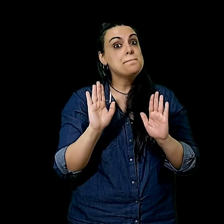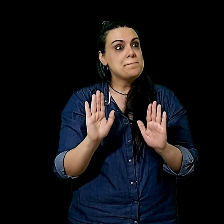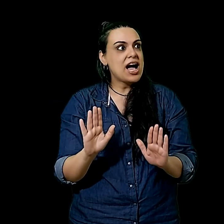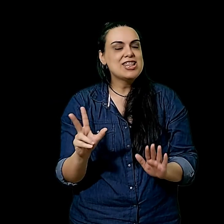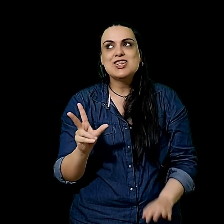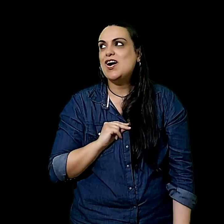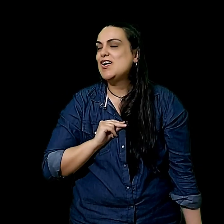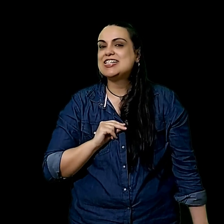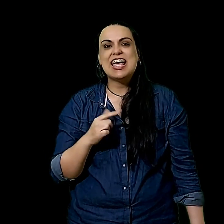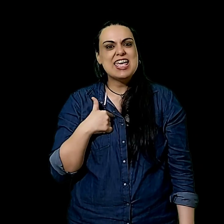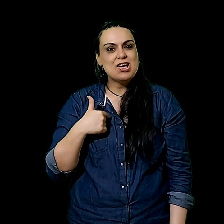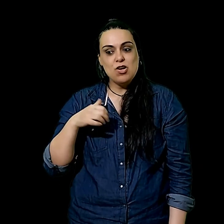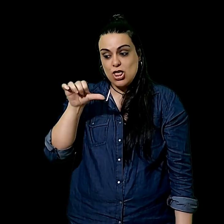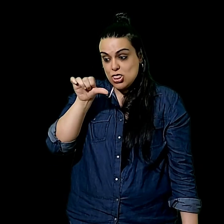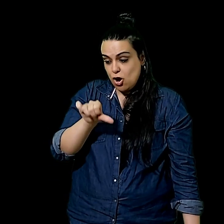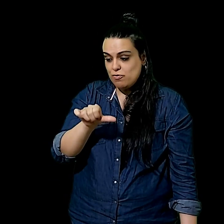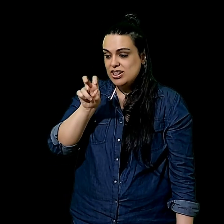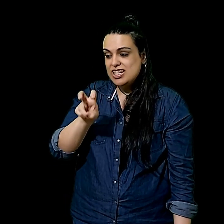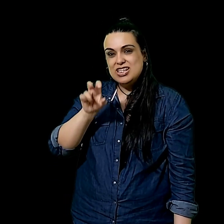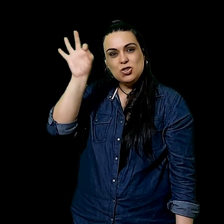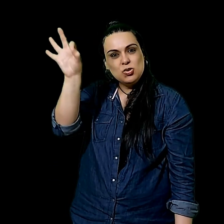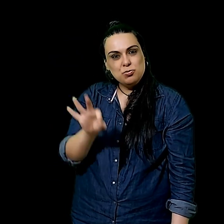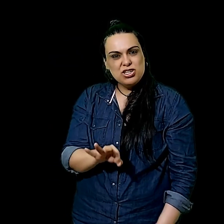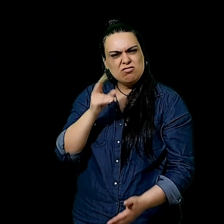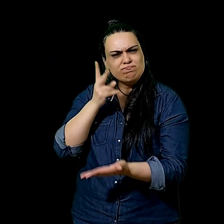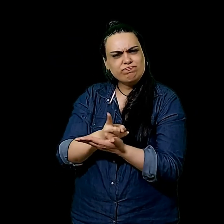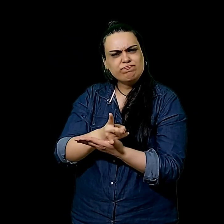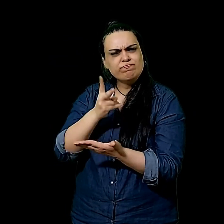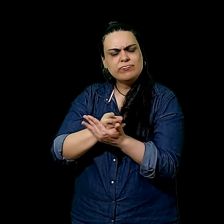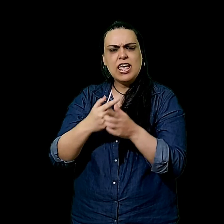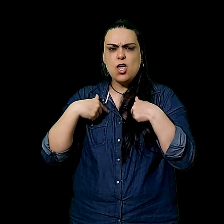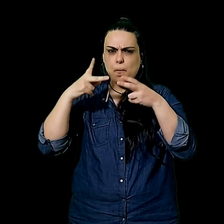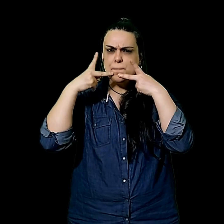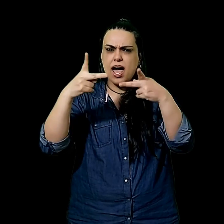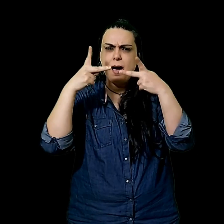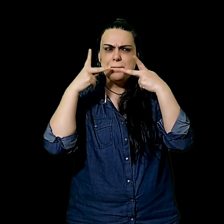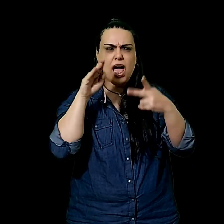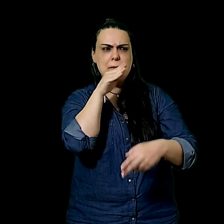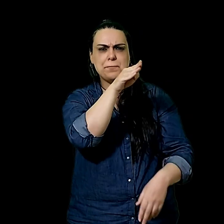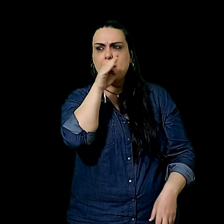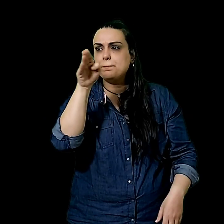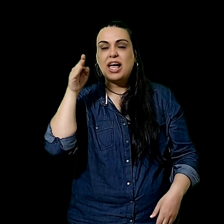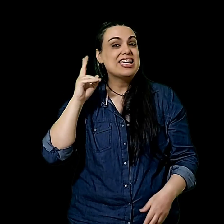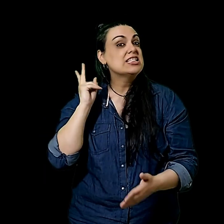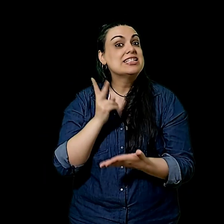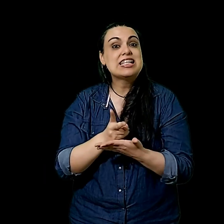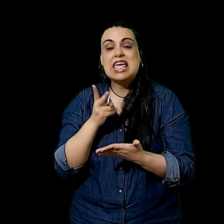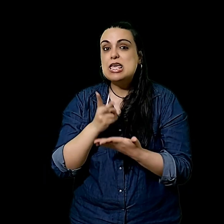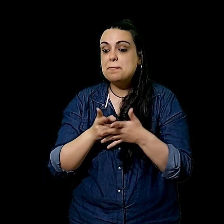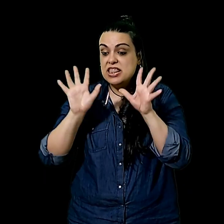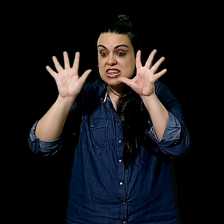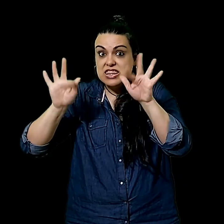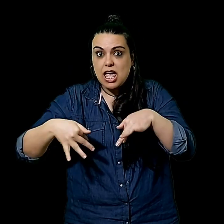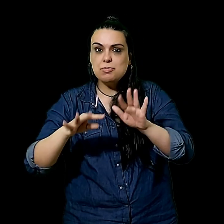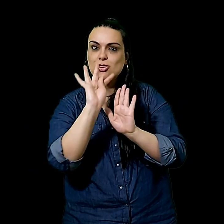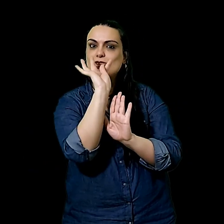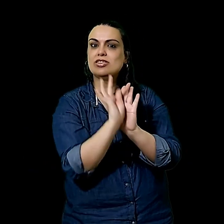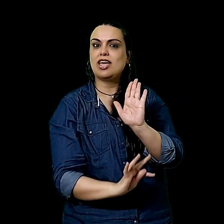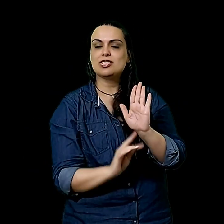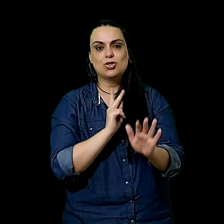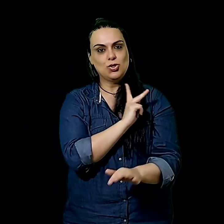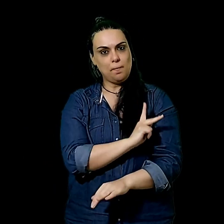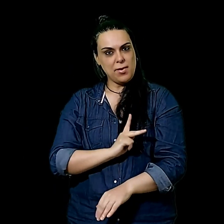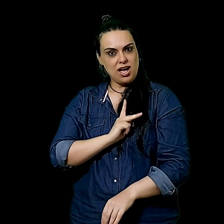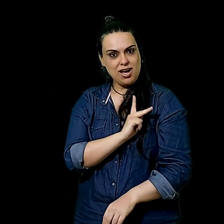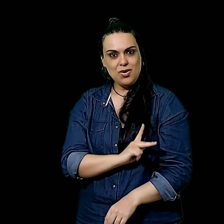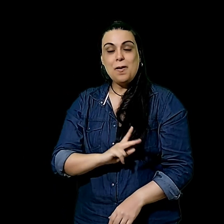eu posso dizer que 95% de todos os sermões que eu já preguei, que eu prego, eu sempre termino com esse texto do apóstolo